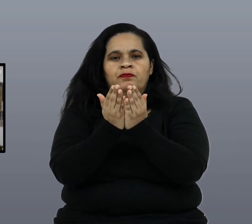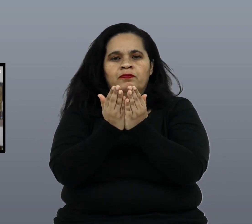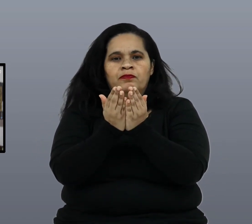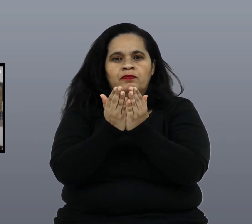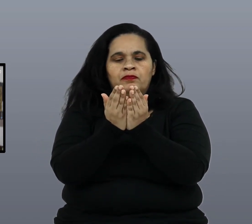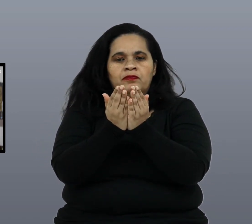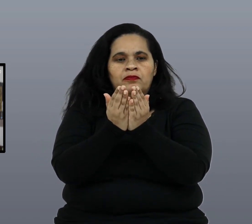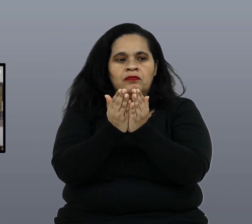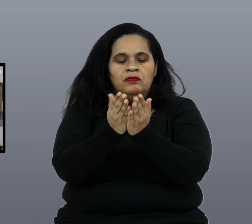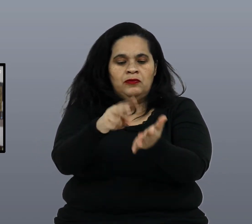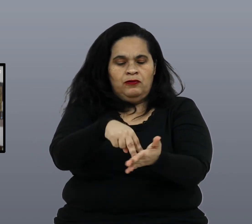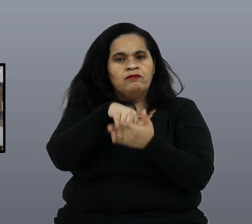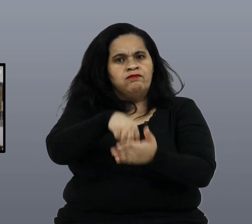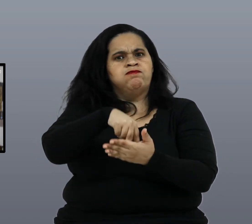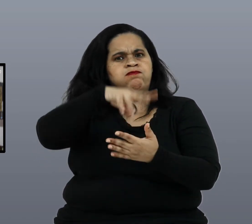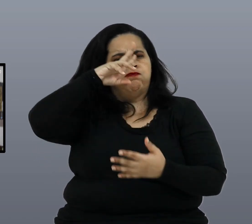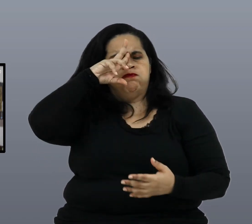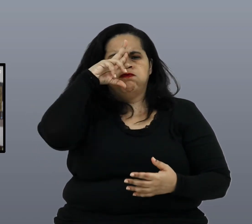prevalecer,